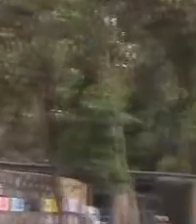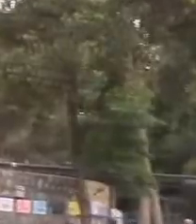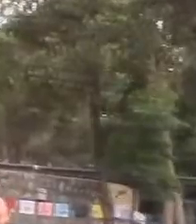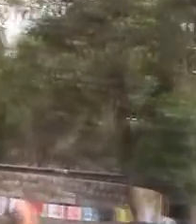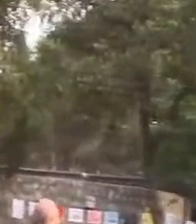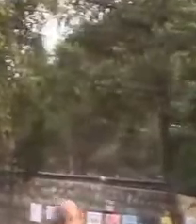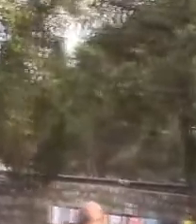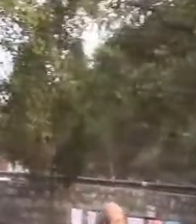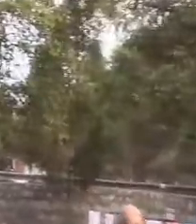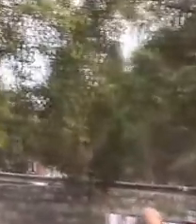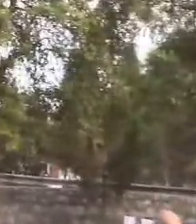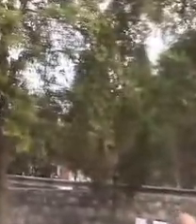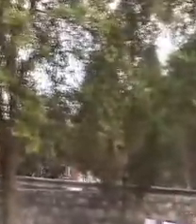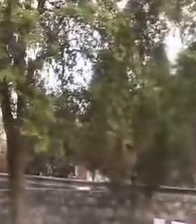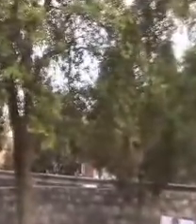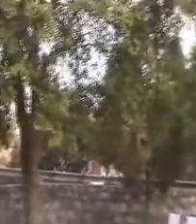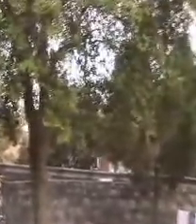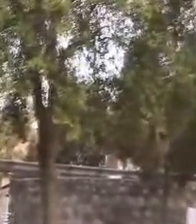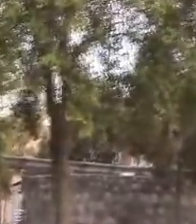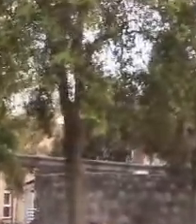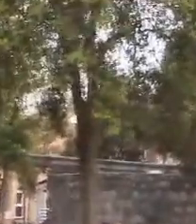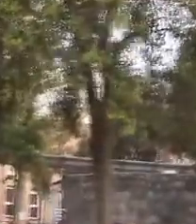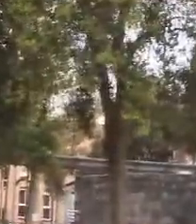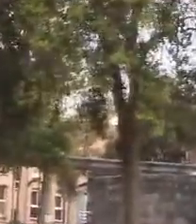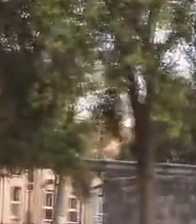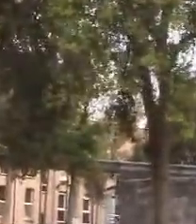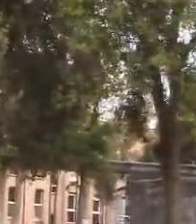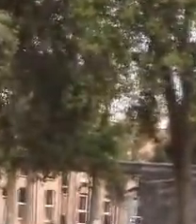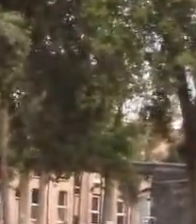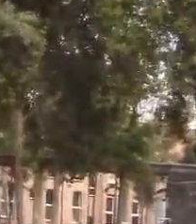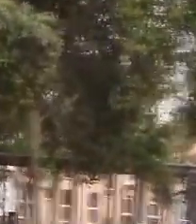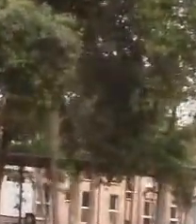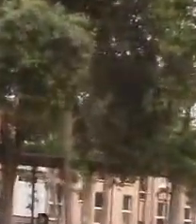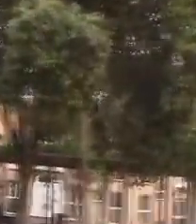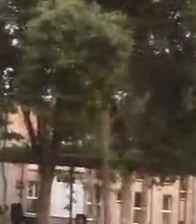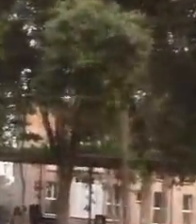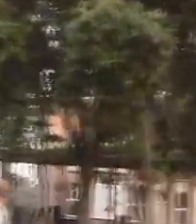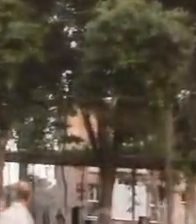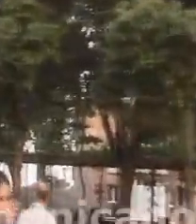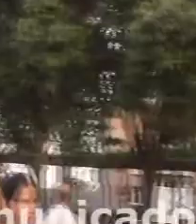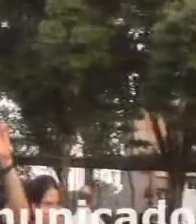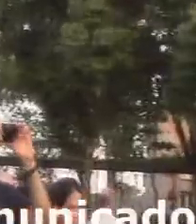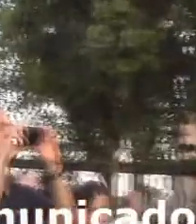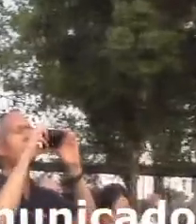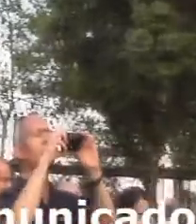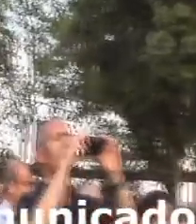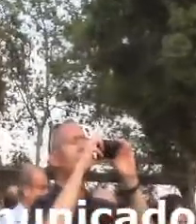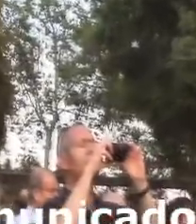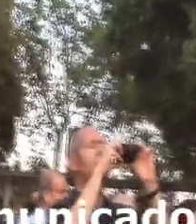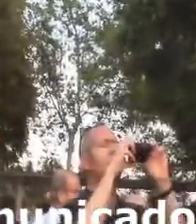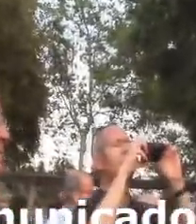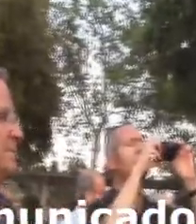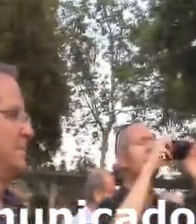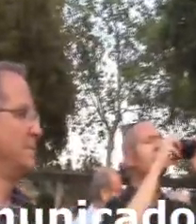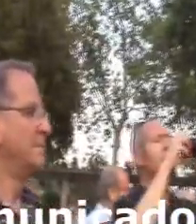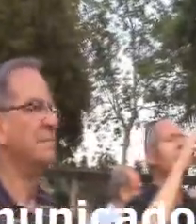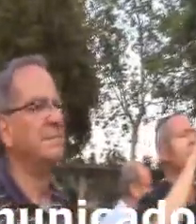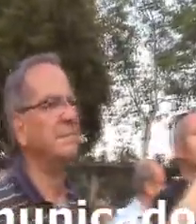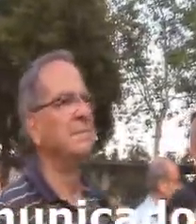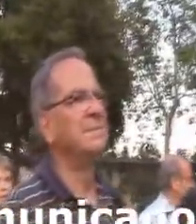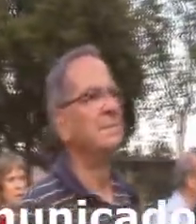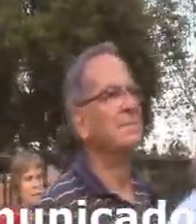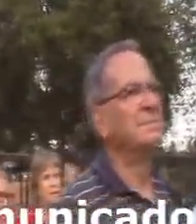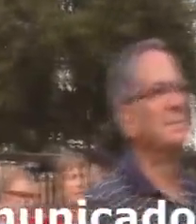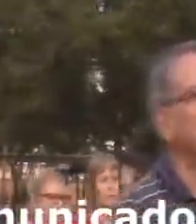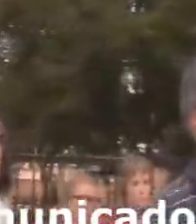més i esperem cada any, o sigui, els anys propers encara ser més, perquè el que pretenem sobretot des d'aquesta comissió que